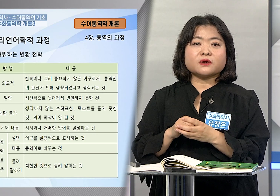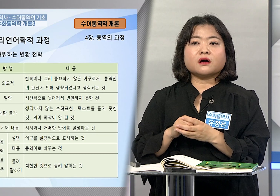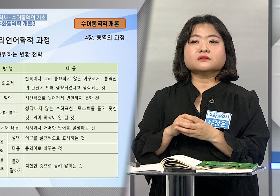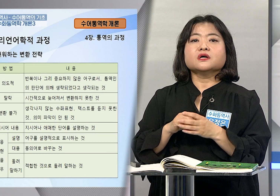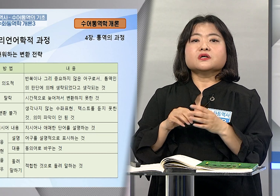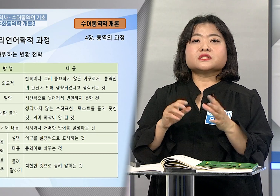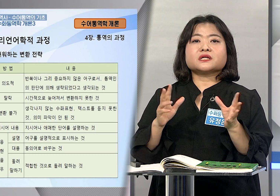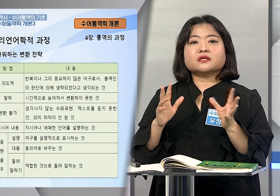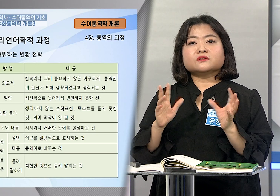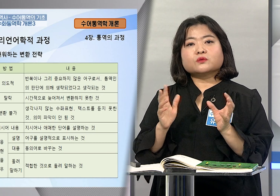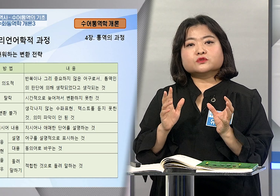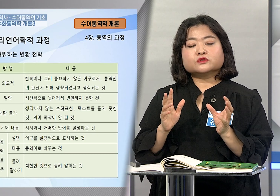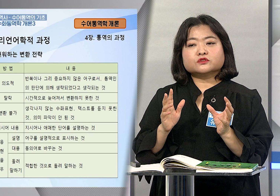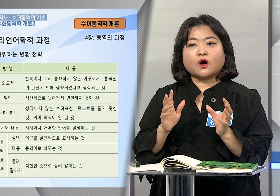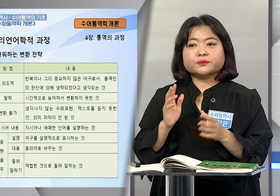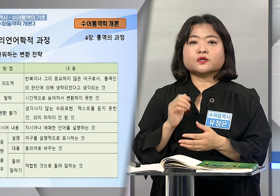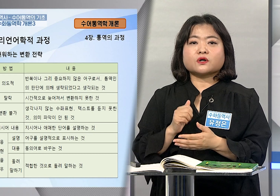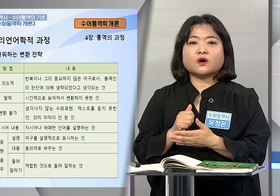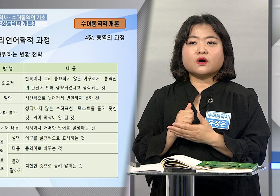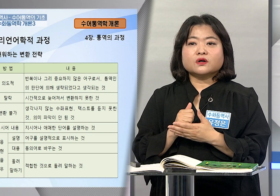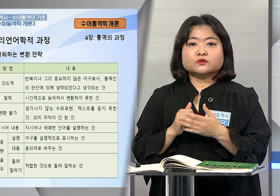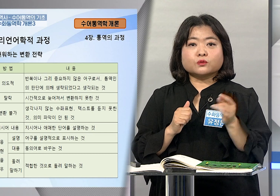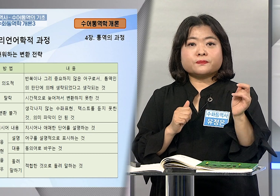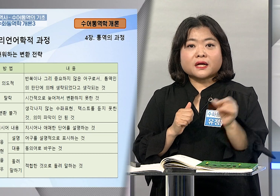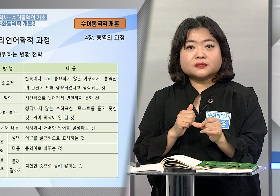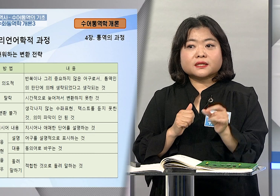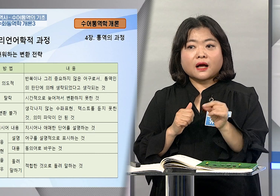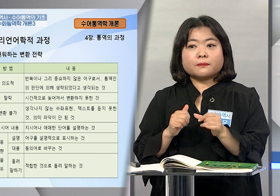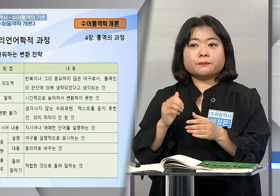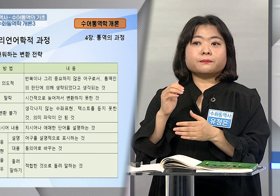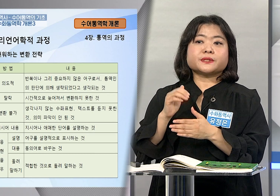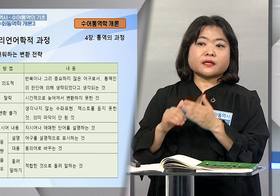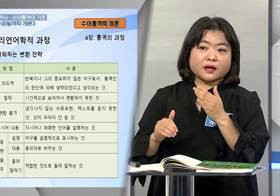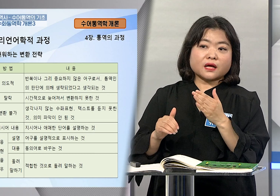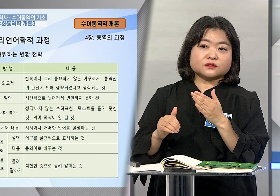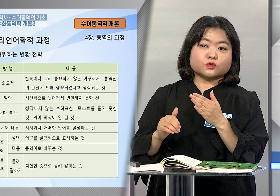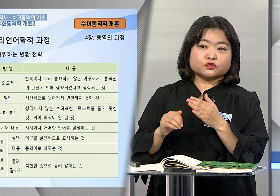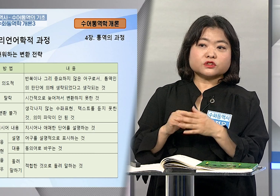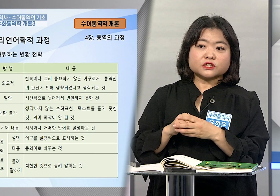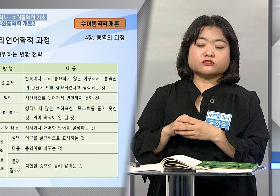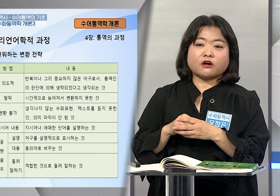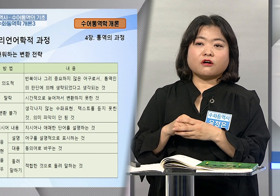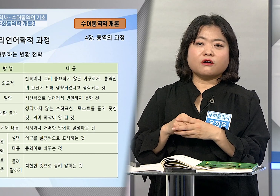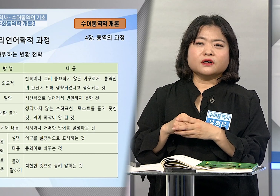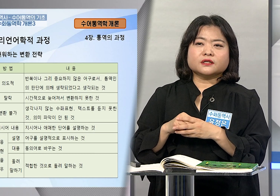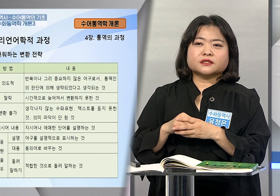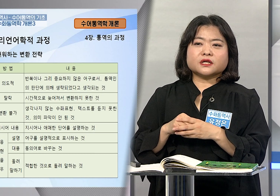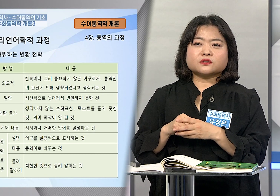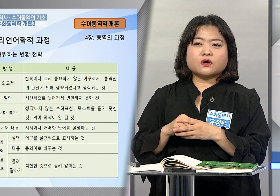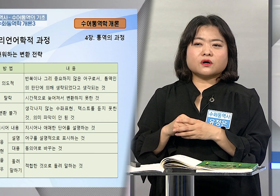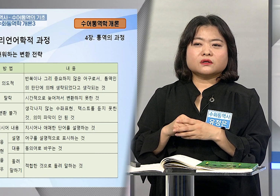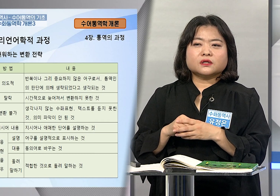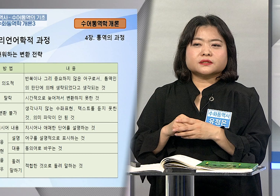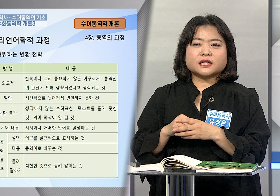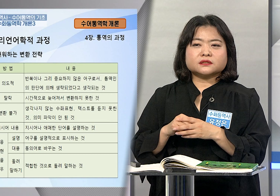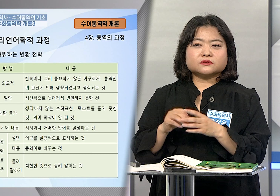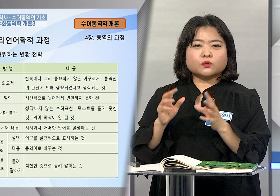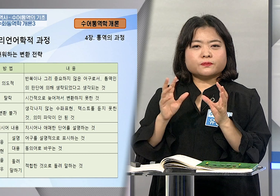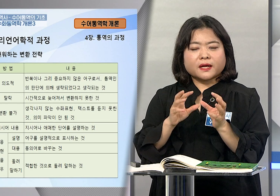아니면 시간이 너무 없어서 너무 빠르니까 생략하는 경우도 있고요. 그래서 사실은 너무 빠를